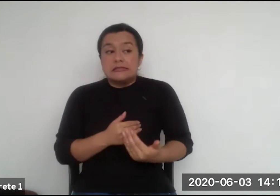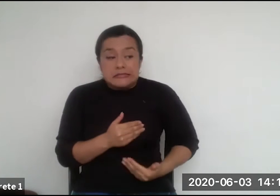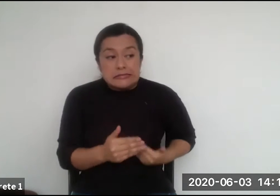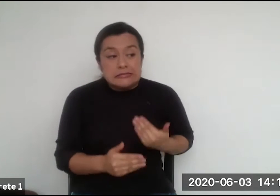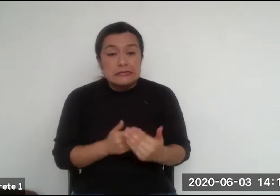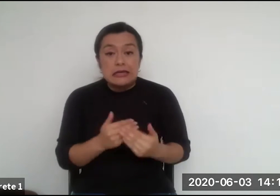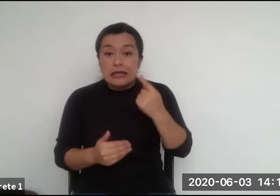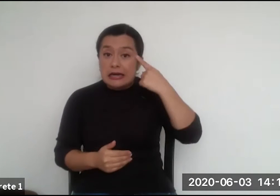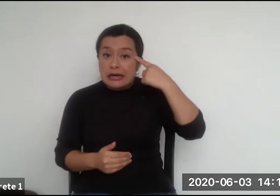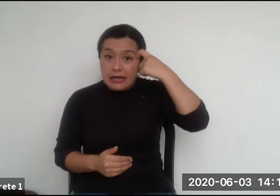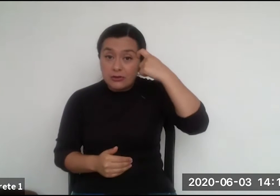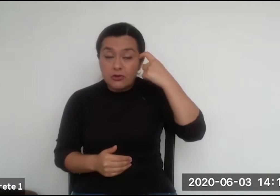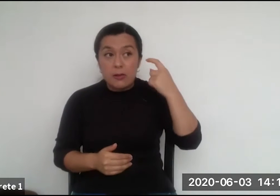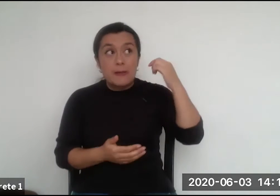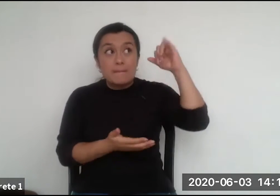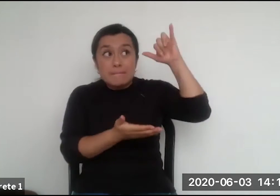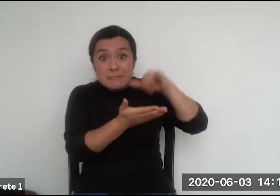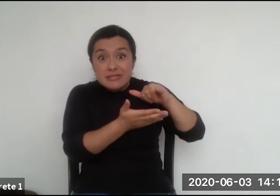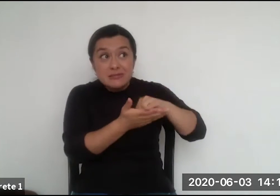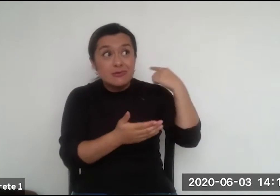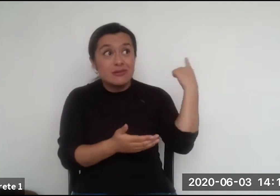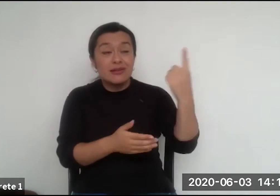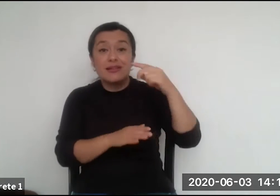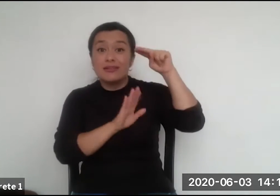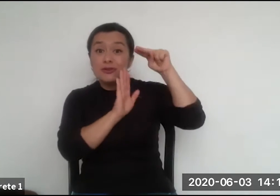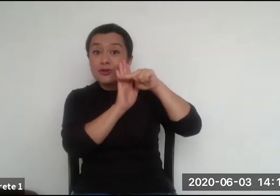poder desobedecer a la normalidad